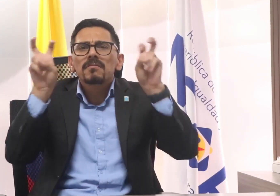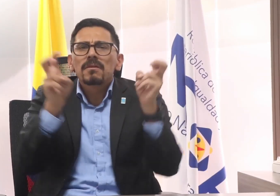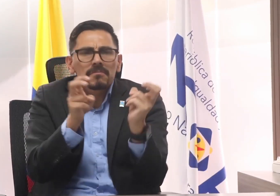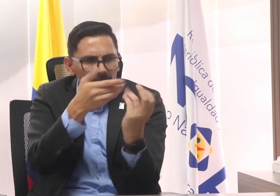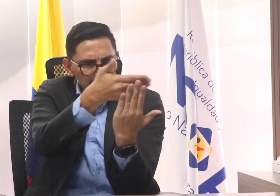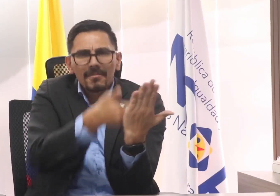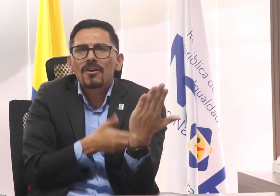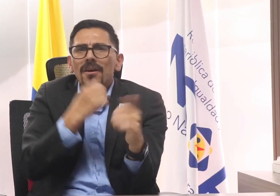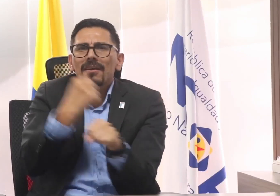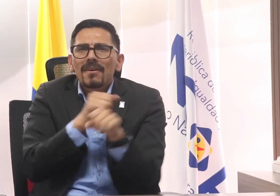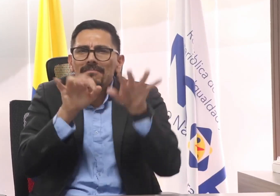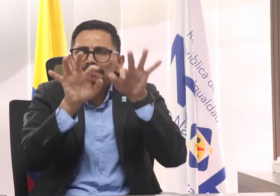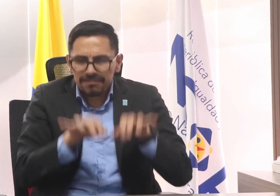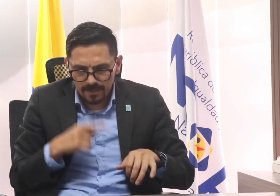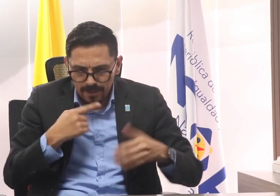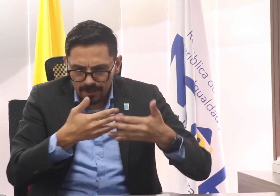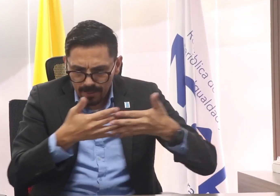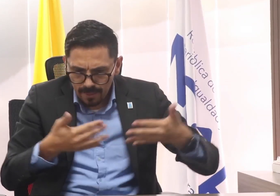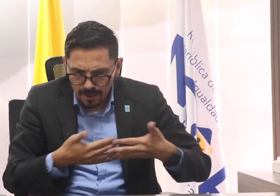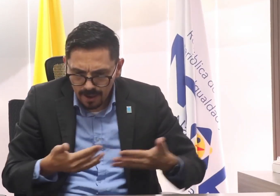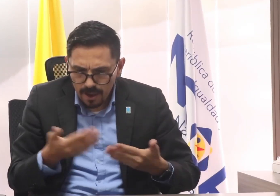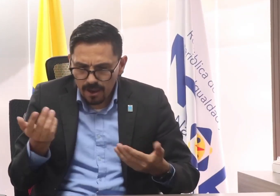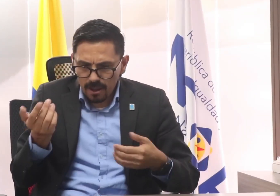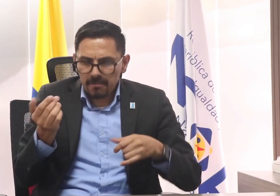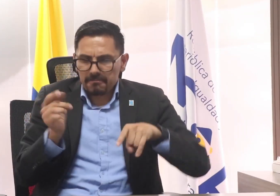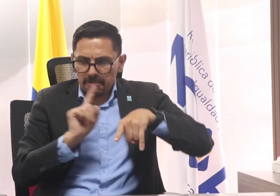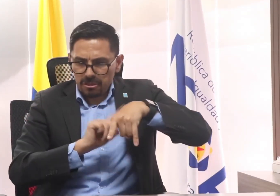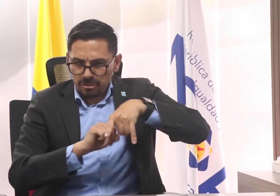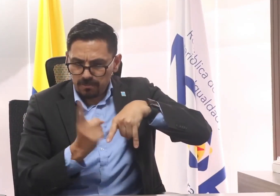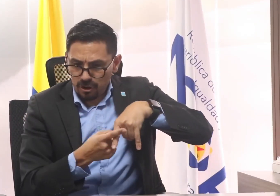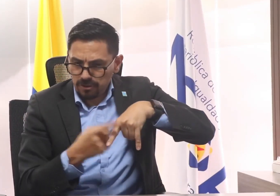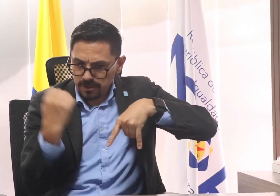Es el autor del trabajo de investigación titulado